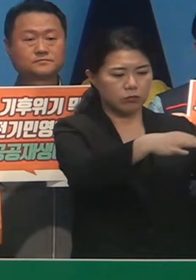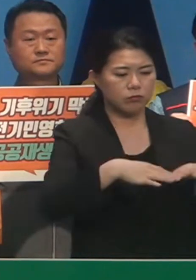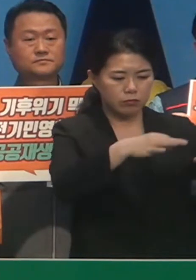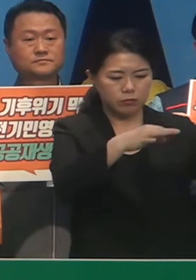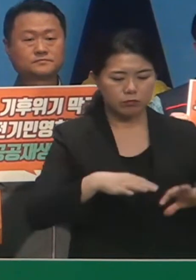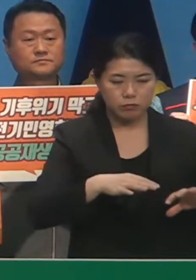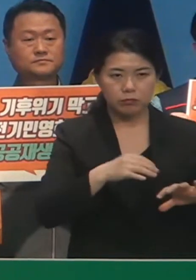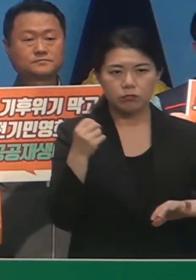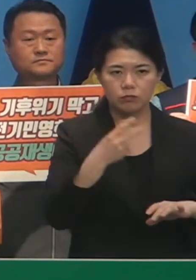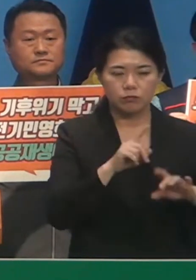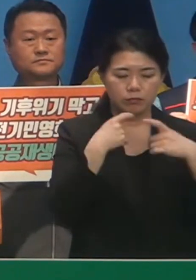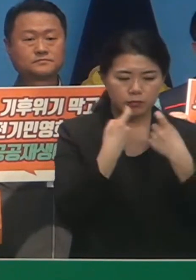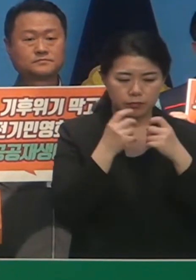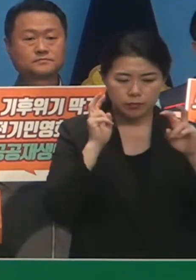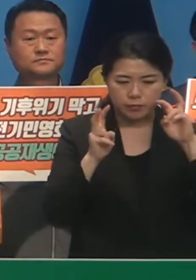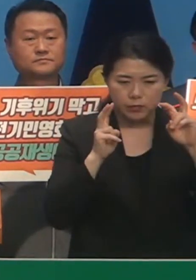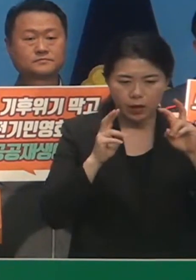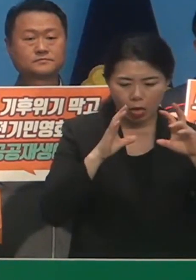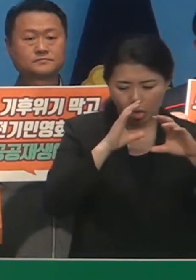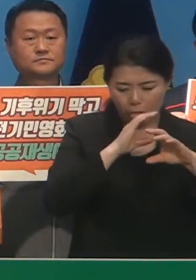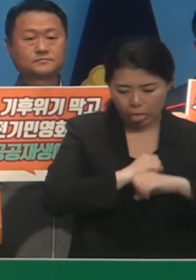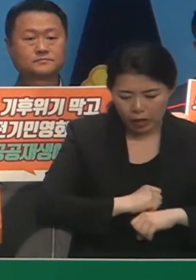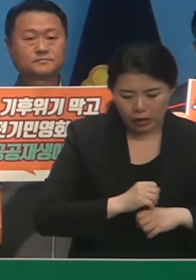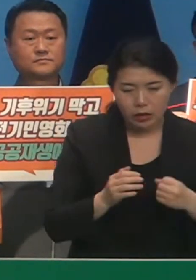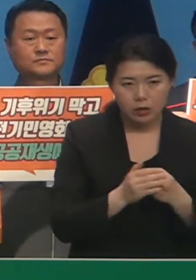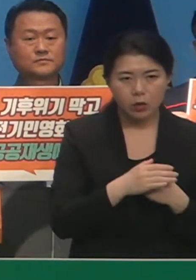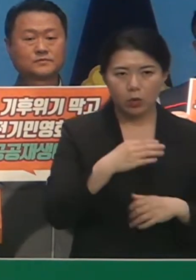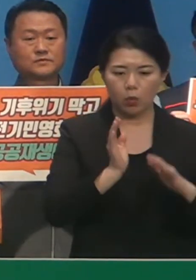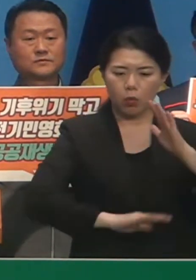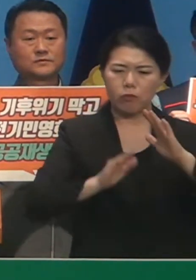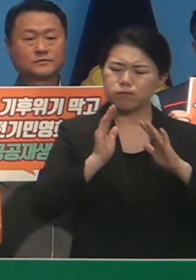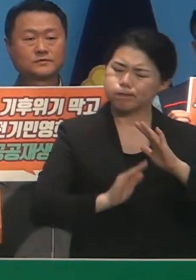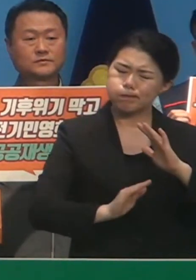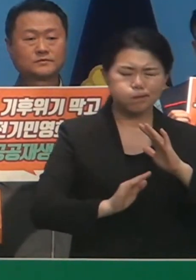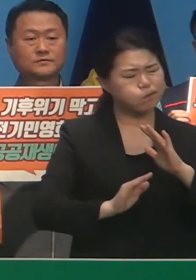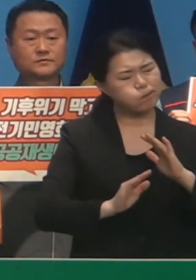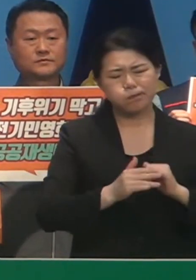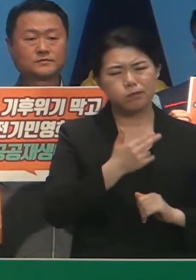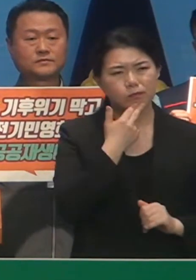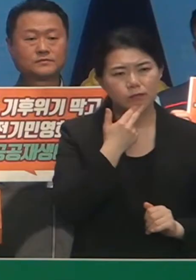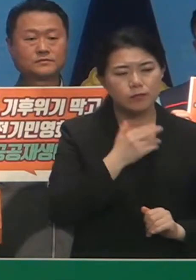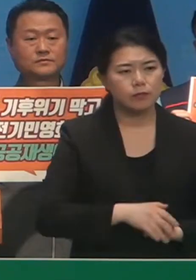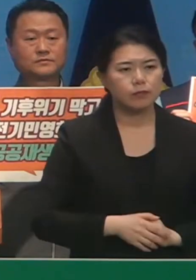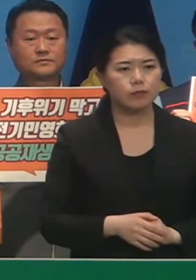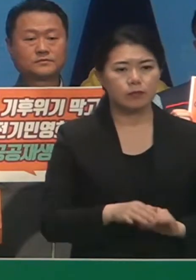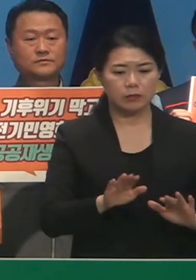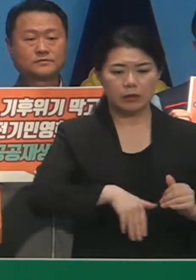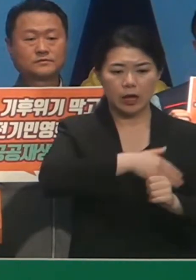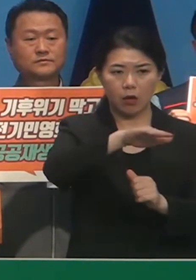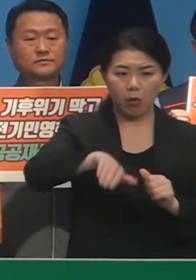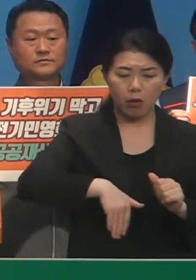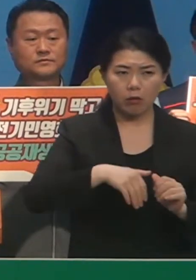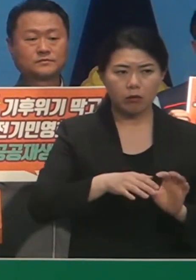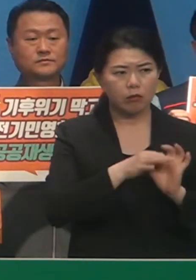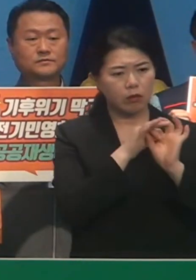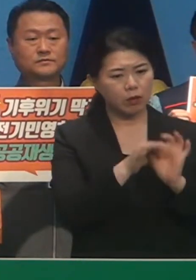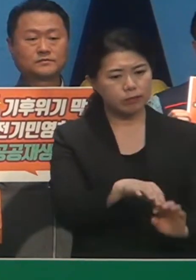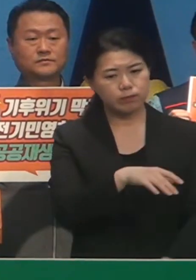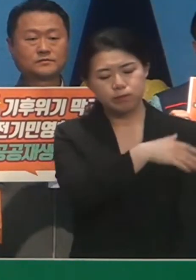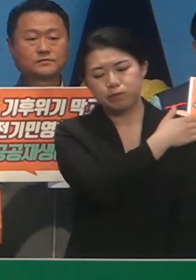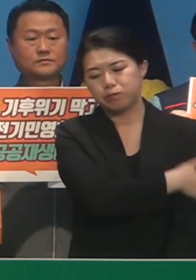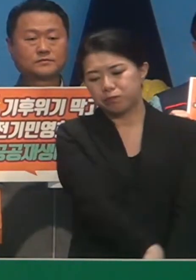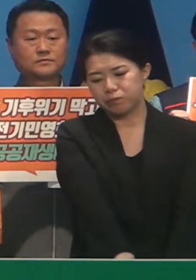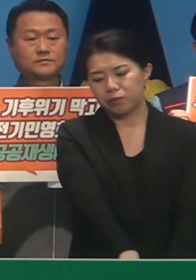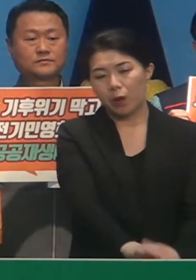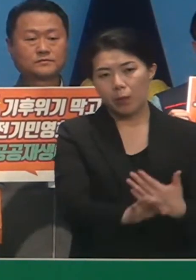자본과 민간 기업에 잠식되어 공공성이 위협받고 있습니다. 이 같은 상황을 계속 묵도하게